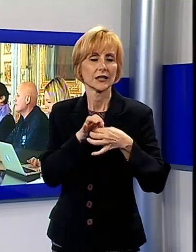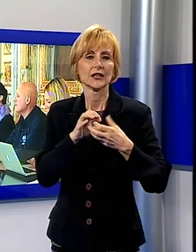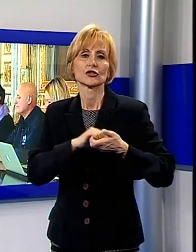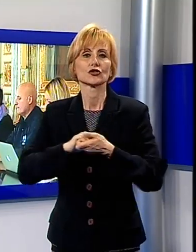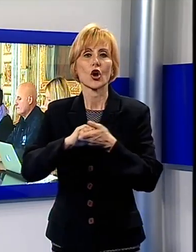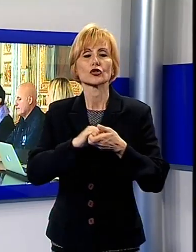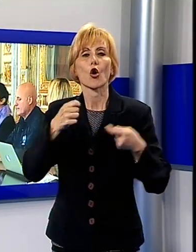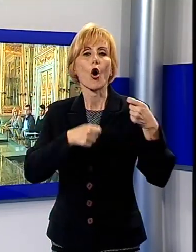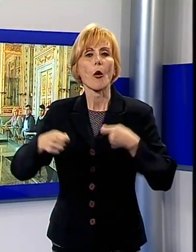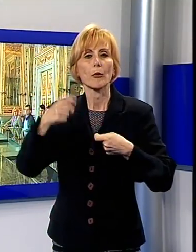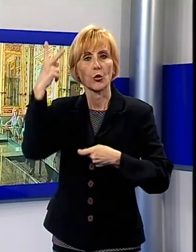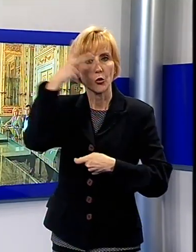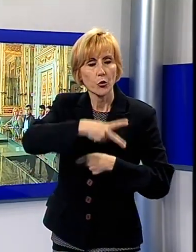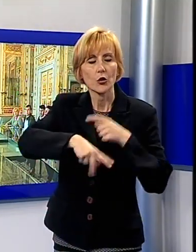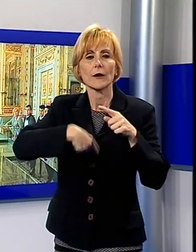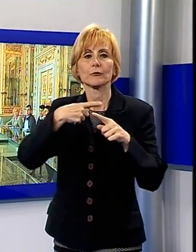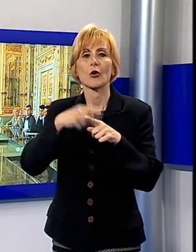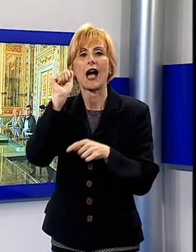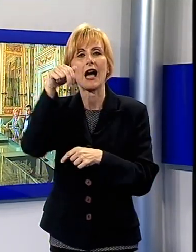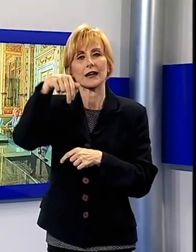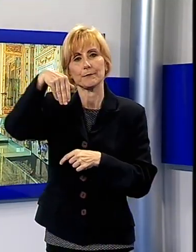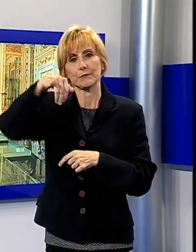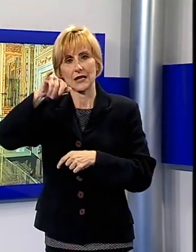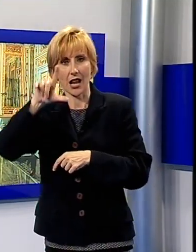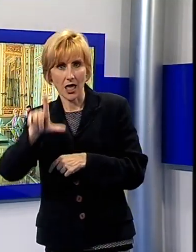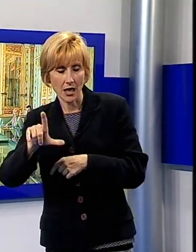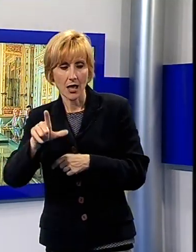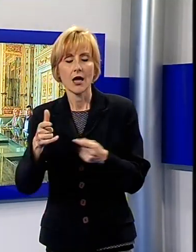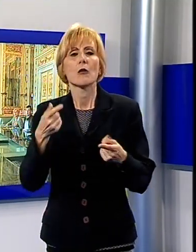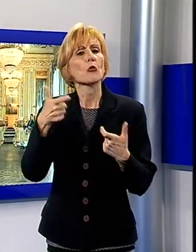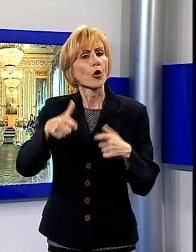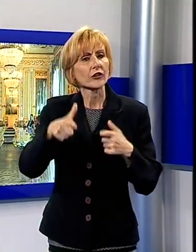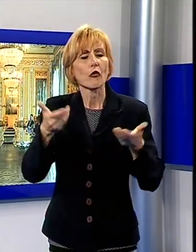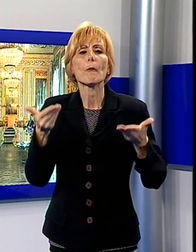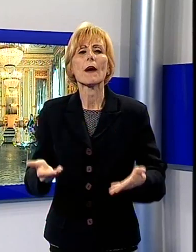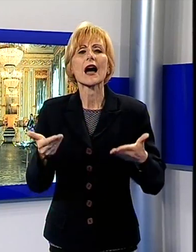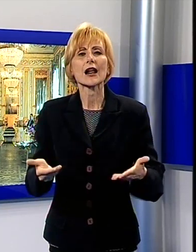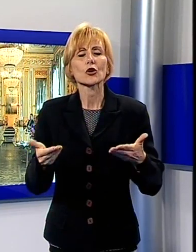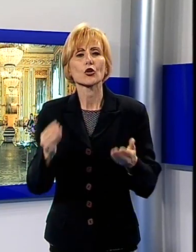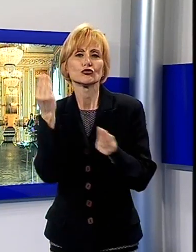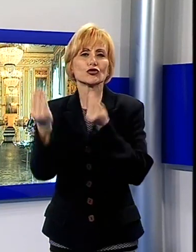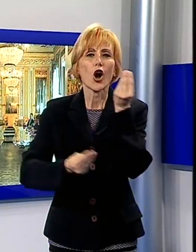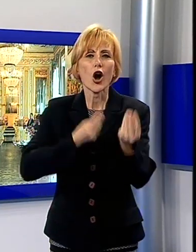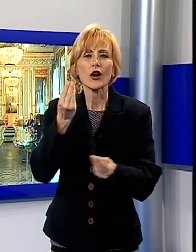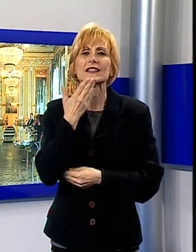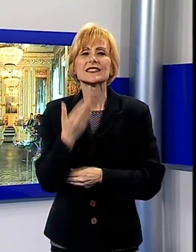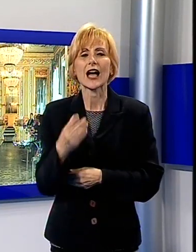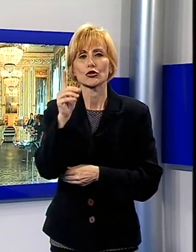e l'associazione Amnil per rendere il parco giochi di Piazzale San Donato accessibile anche ai bambini disabili. I